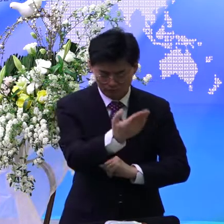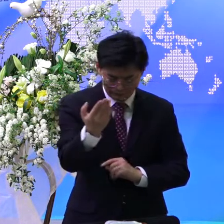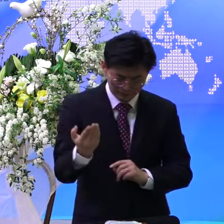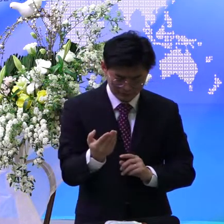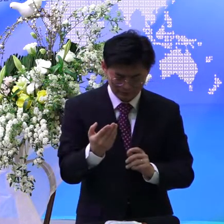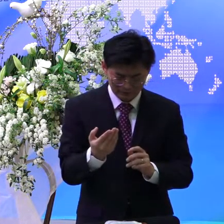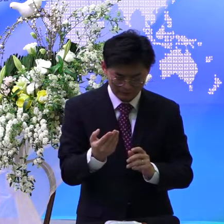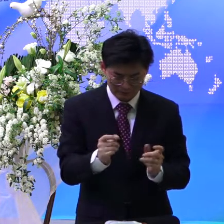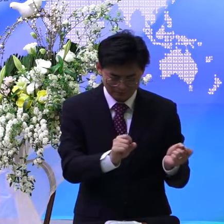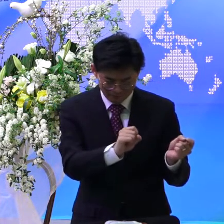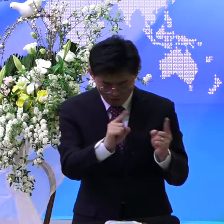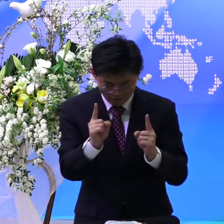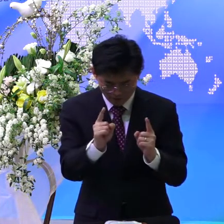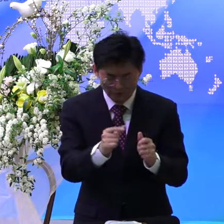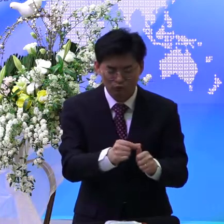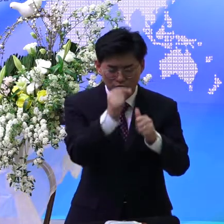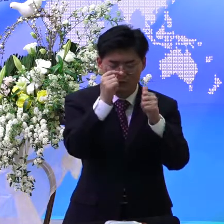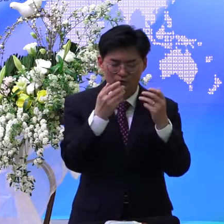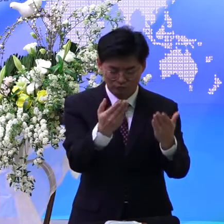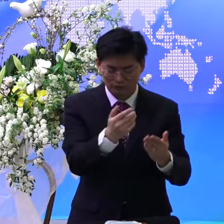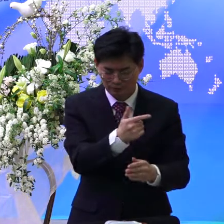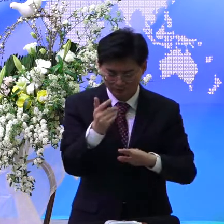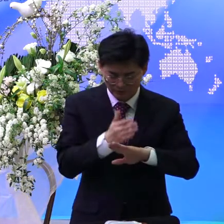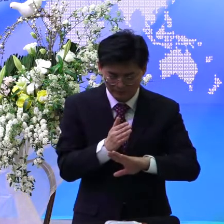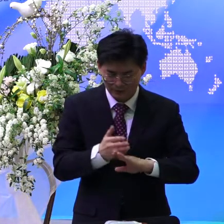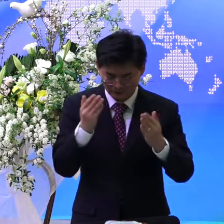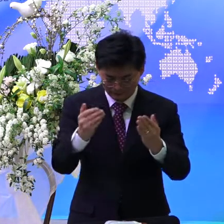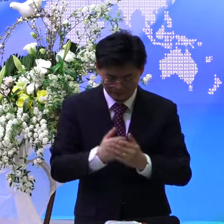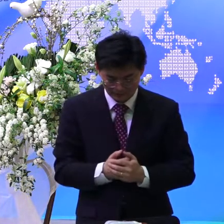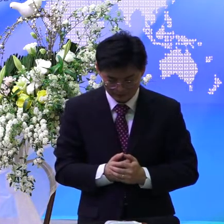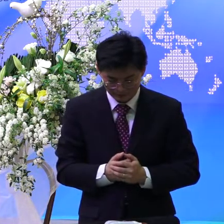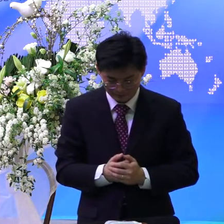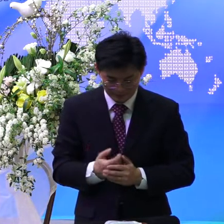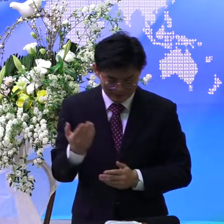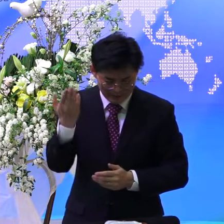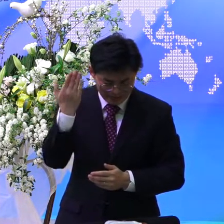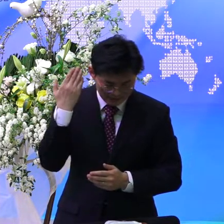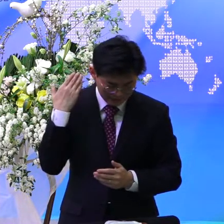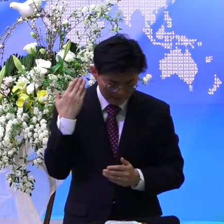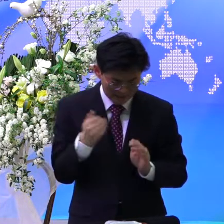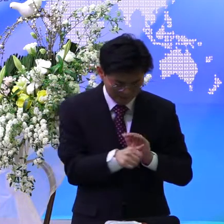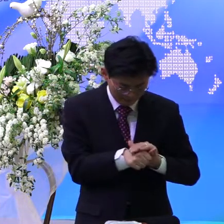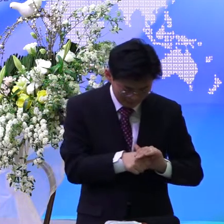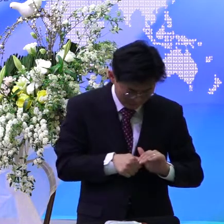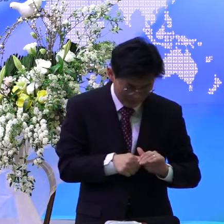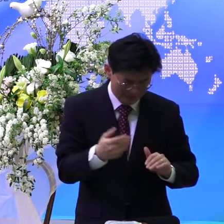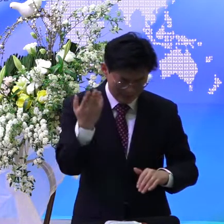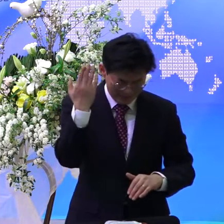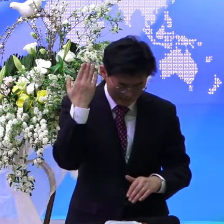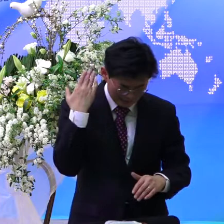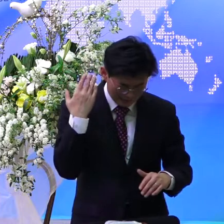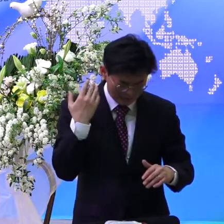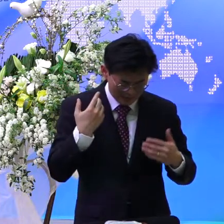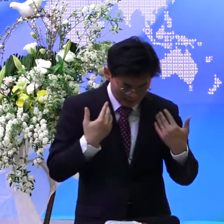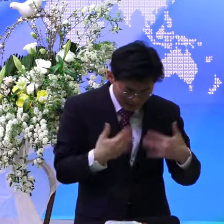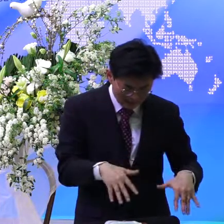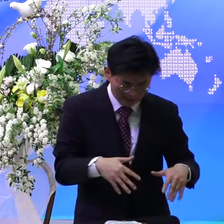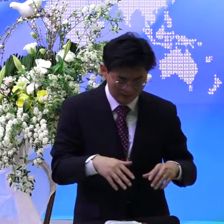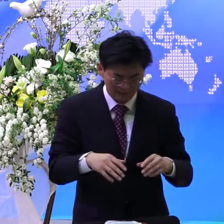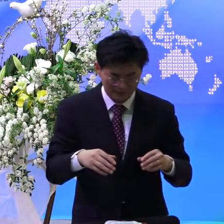하신 것을 감사합니다. 예전에 우리의 무능력한 삶을 벗어버리고 우리 안에 역사하고 계시는